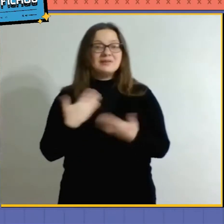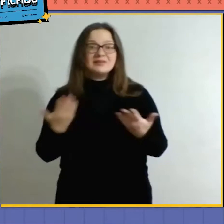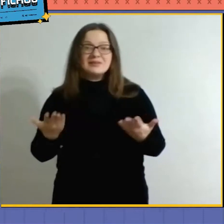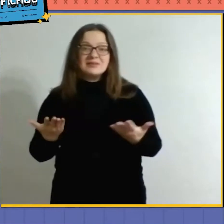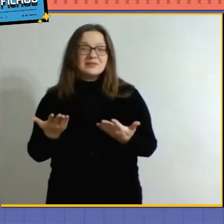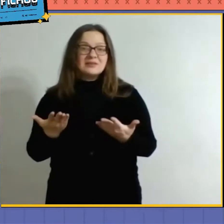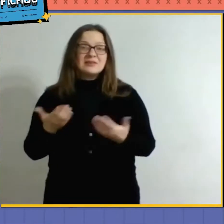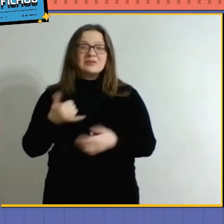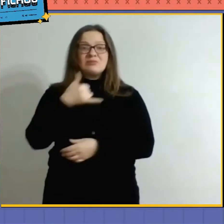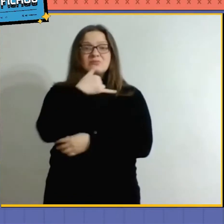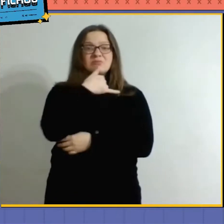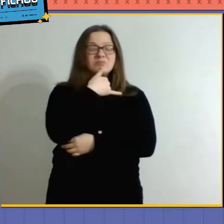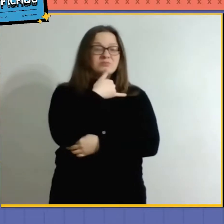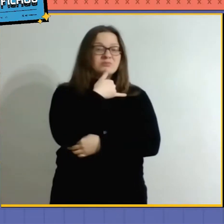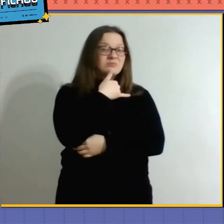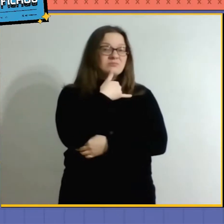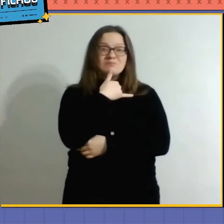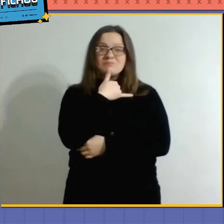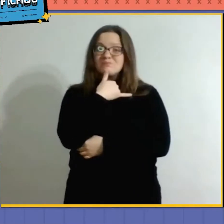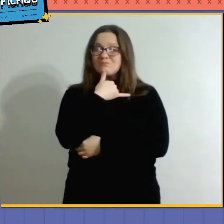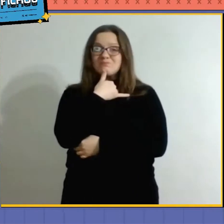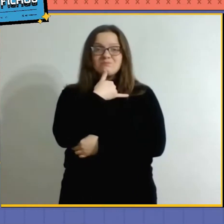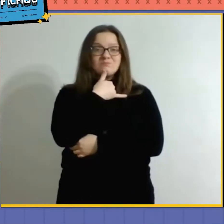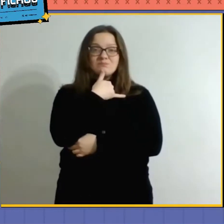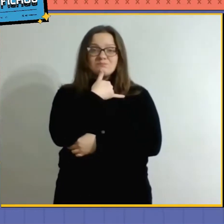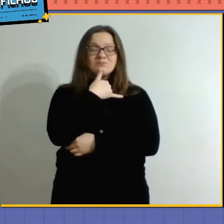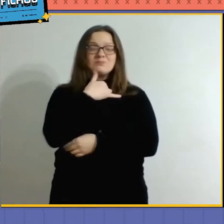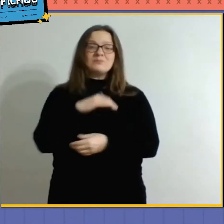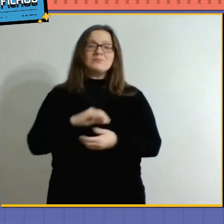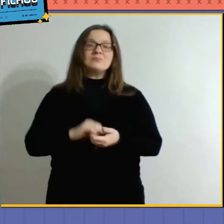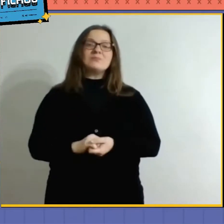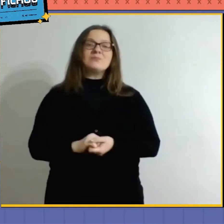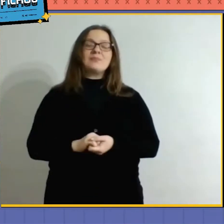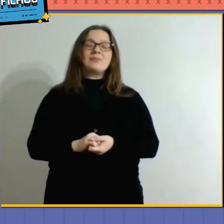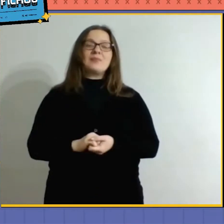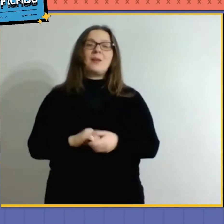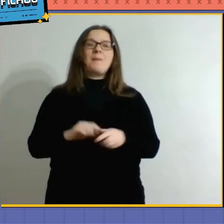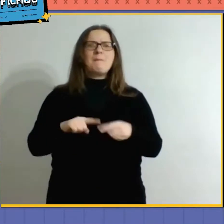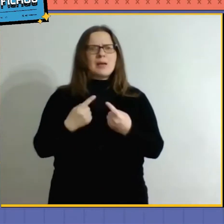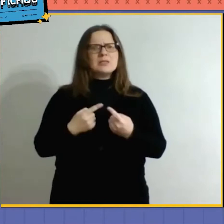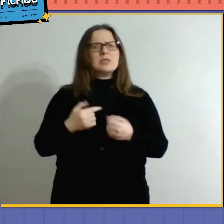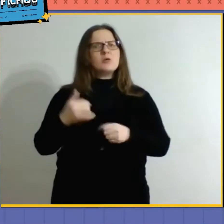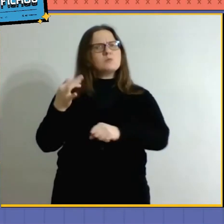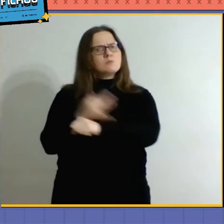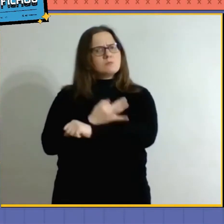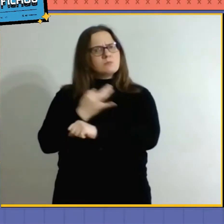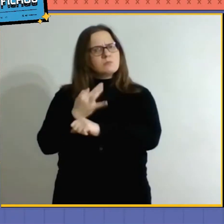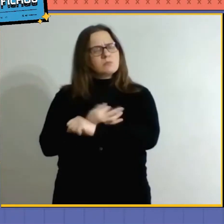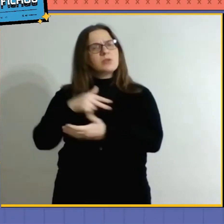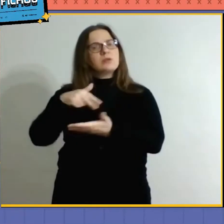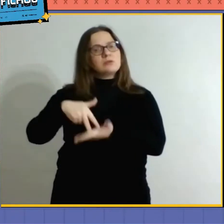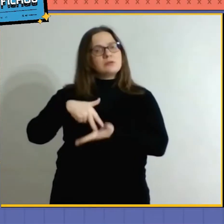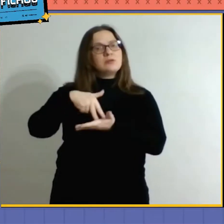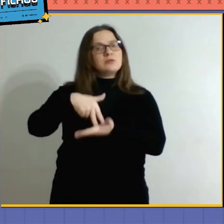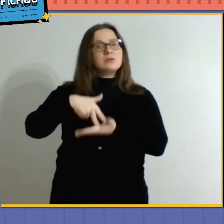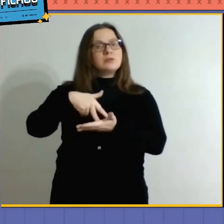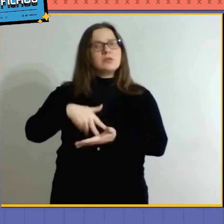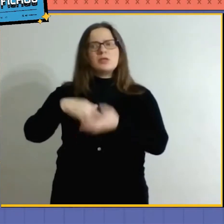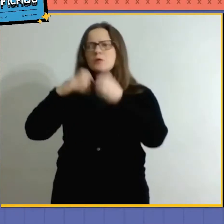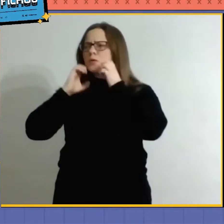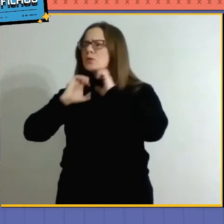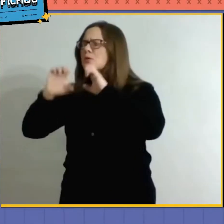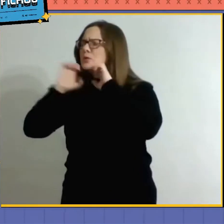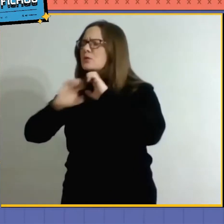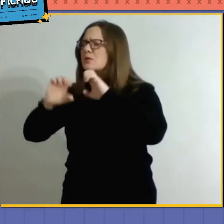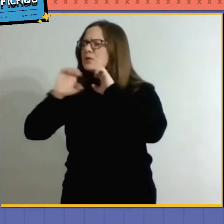me deixaram tristes da me deixava triste né mas eu permanecesse fiel e graças ao Senhor pregar o evangelho para todos e